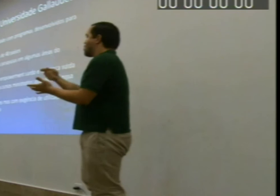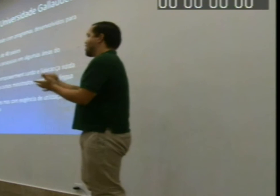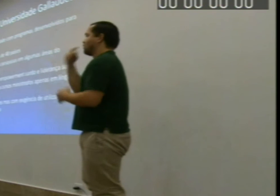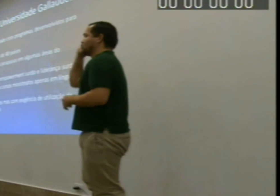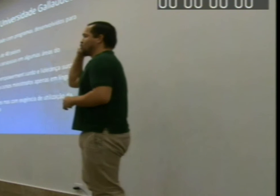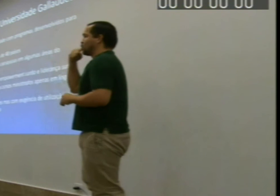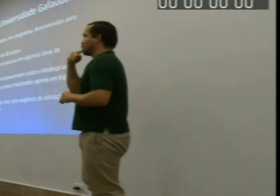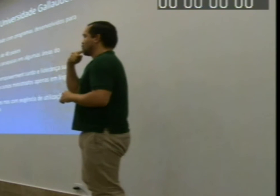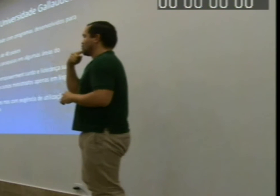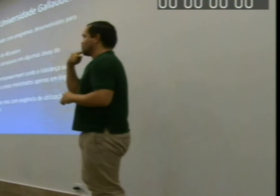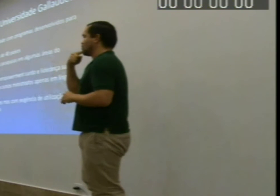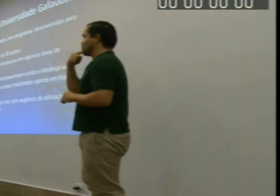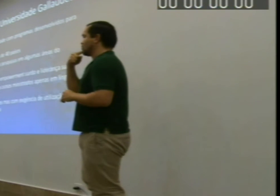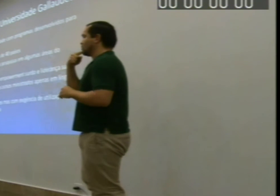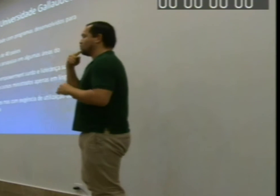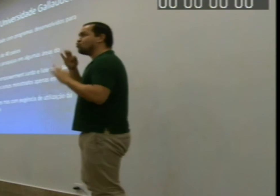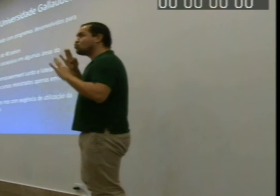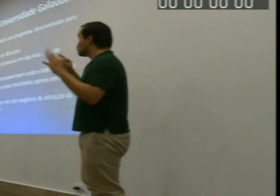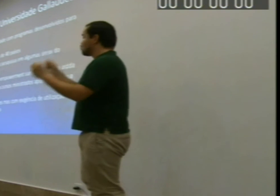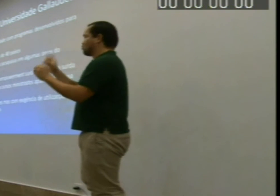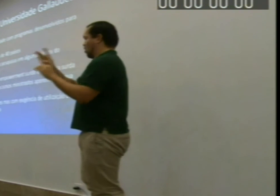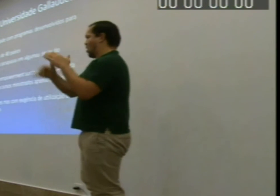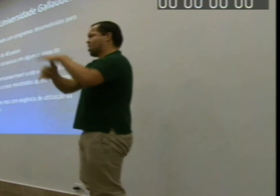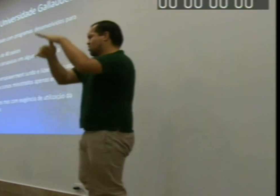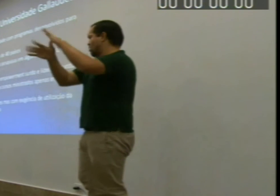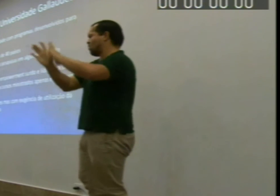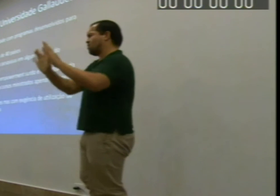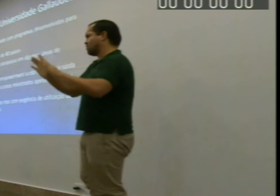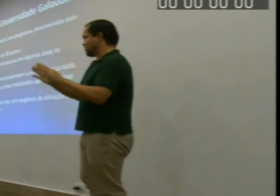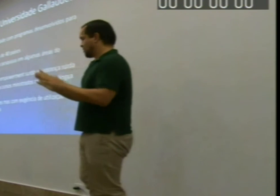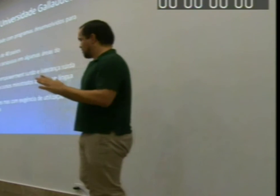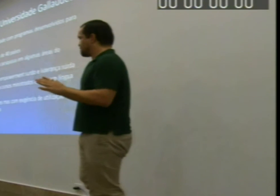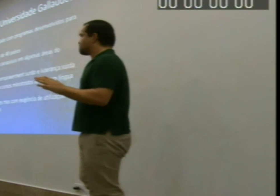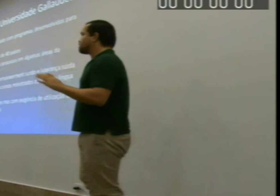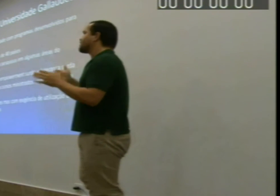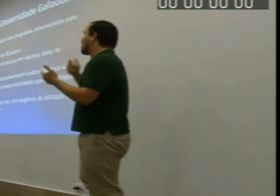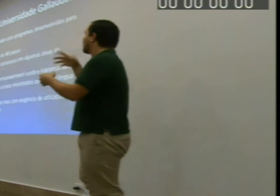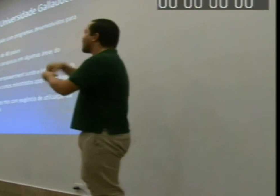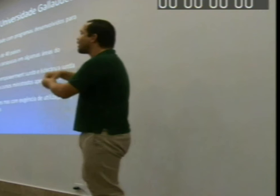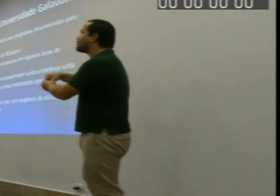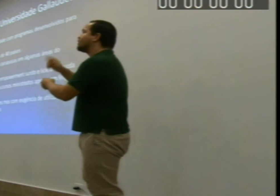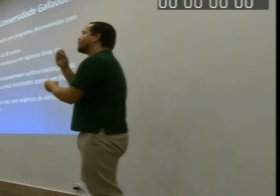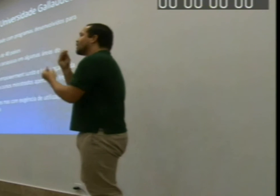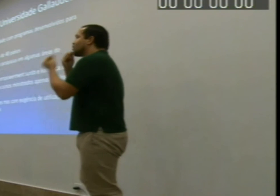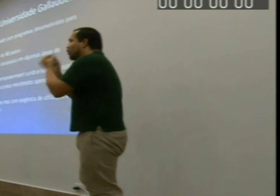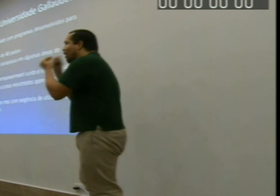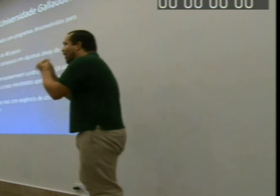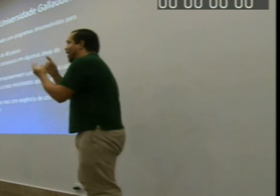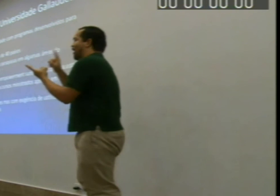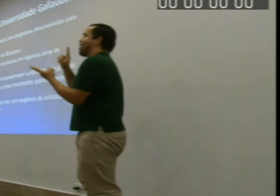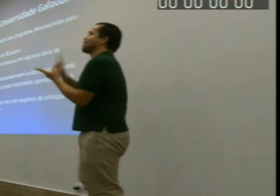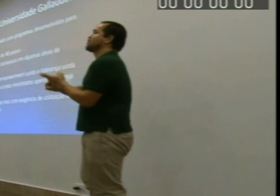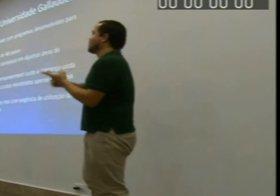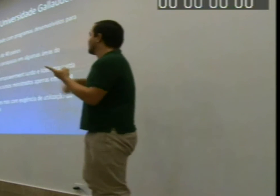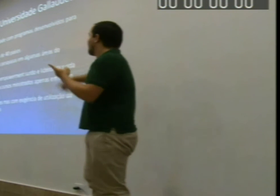eido precisavam cobrar que fossem surdos que todos só o reitor não mas que todos